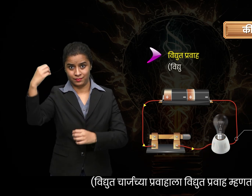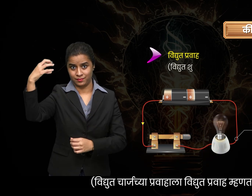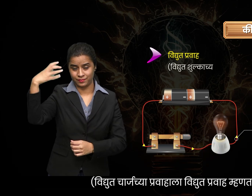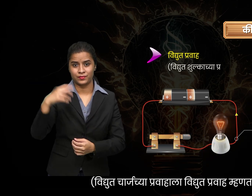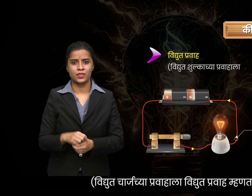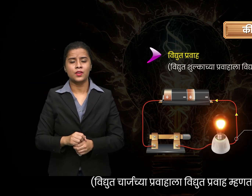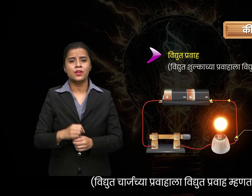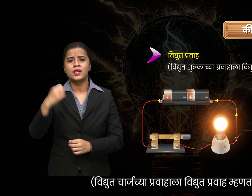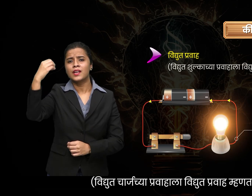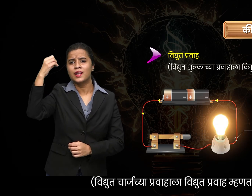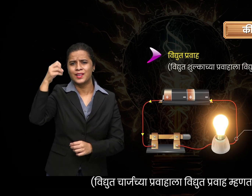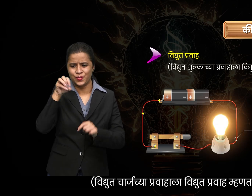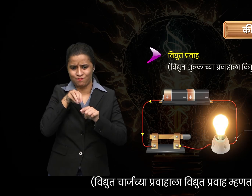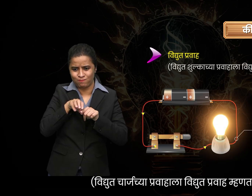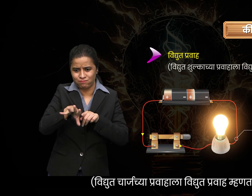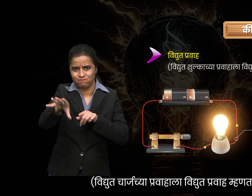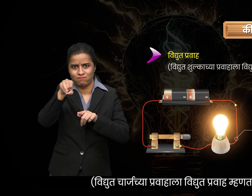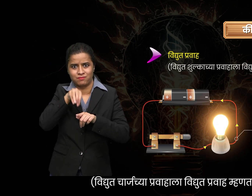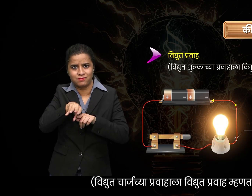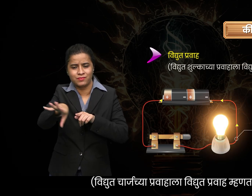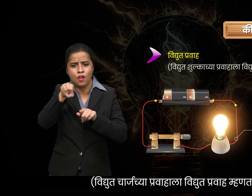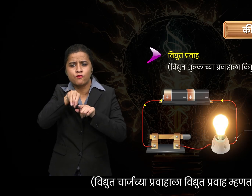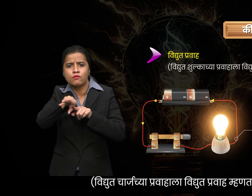विद्युत चार्जच्या प्रवाहाला विद्युत प्रवाह म्हणतात.